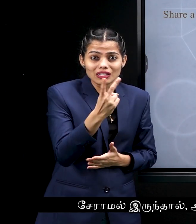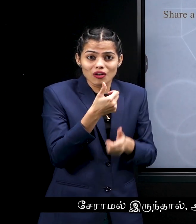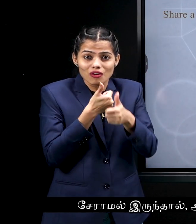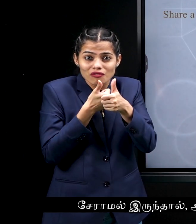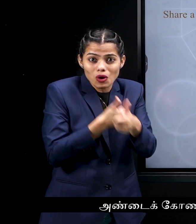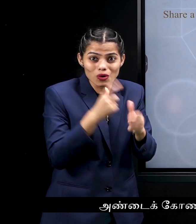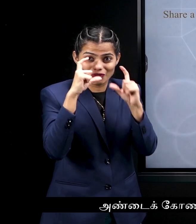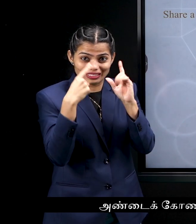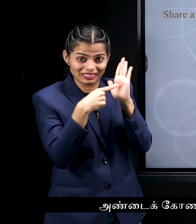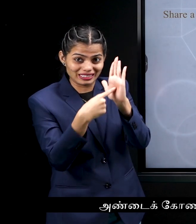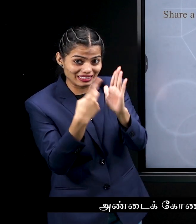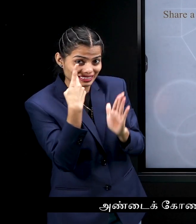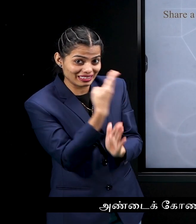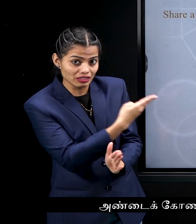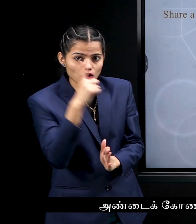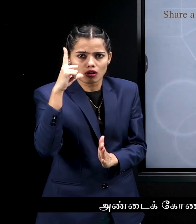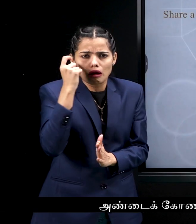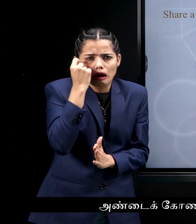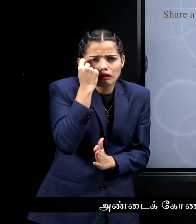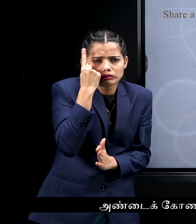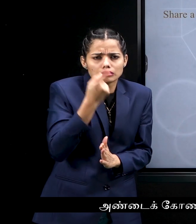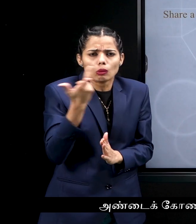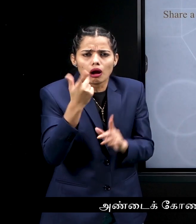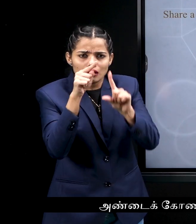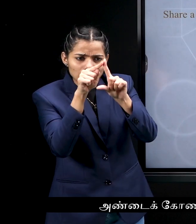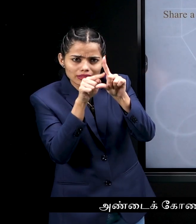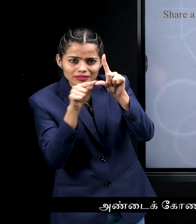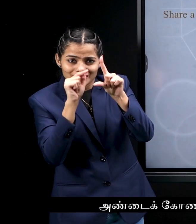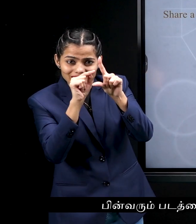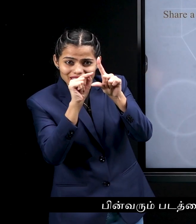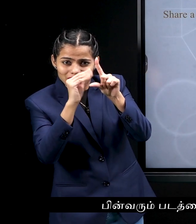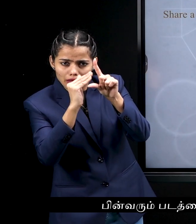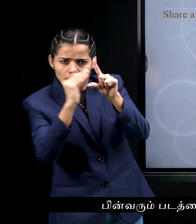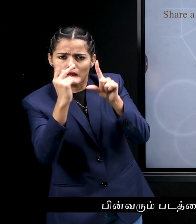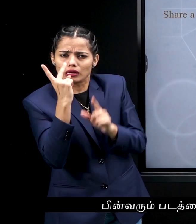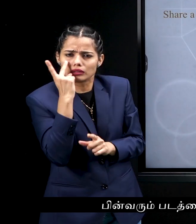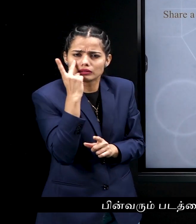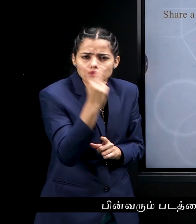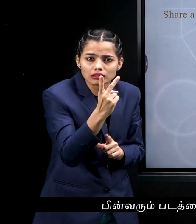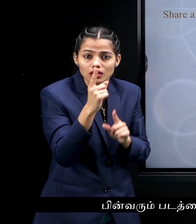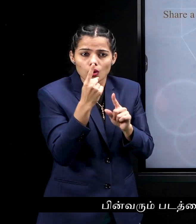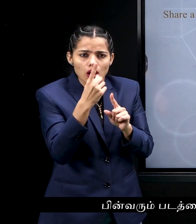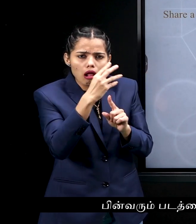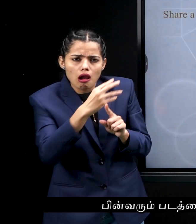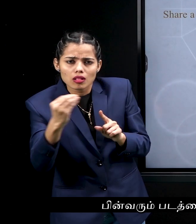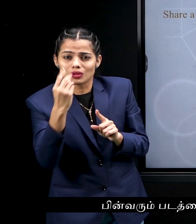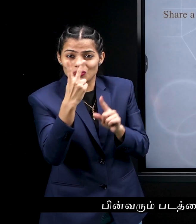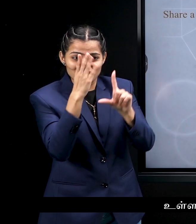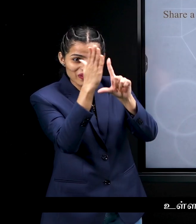கொள்ள பின்வரும் படத்தை கவனியுங்கள். 1 மற்றும் 2 கோணங்கள் அருகில் உள்ளன, ஏனெனில் அவை